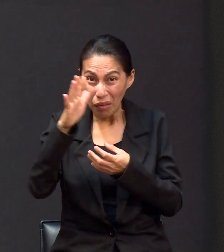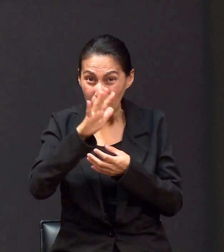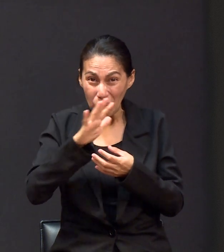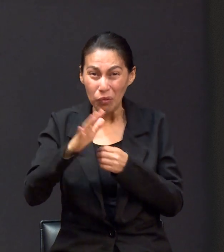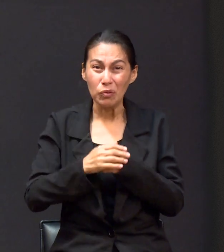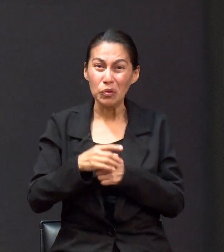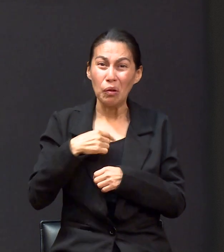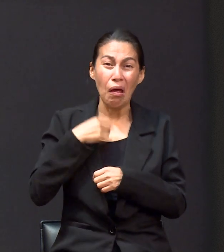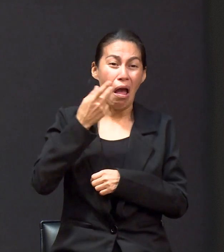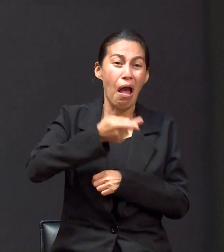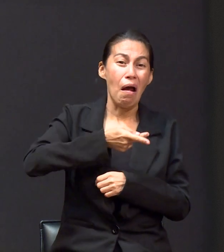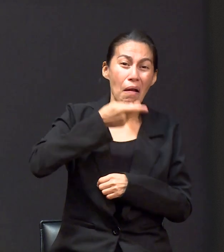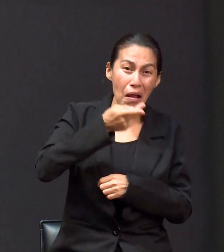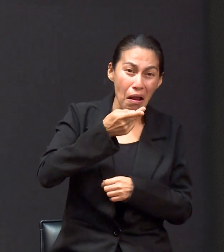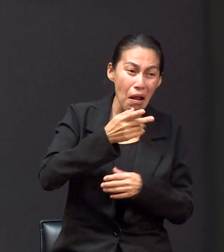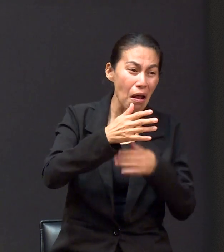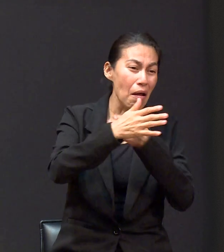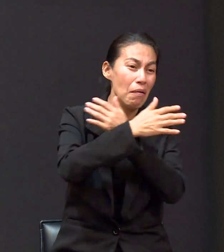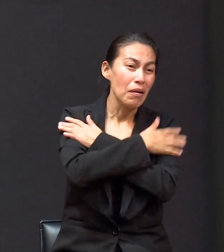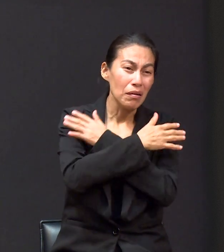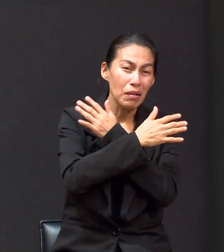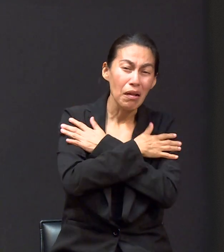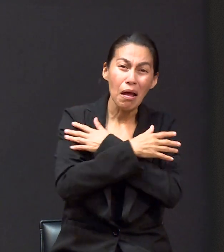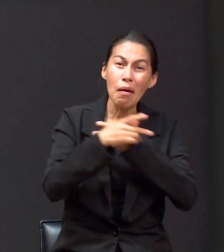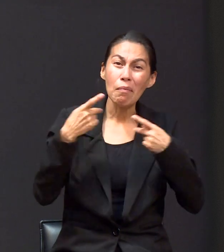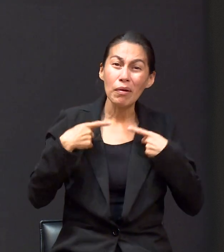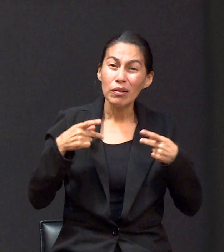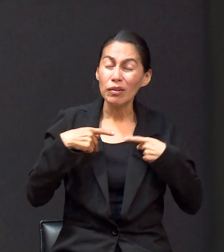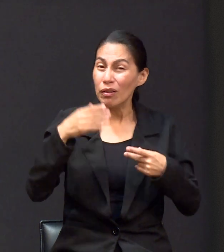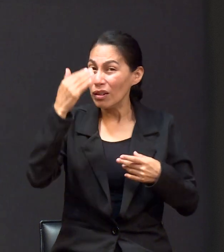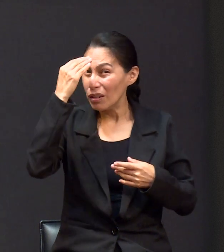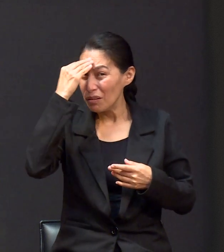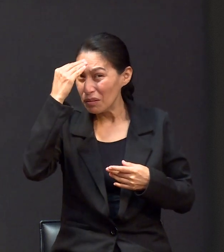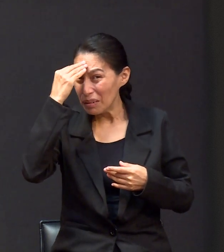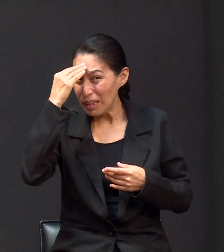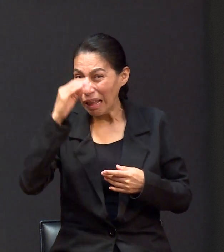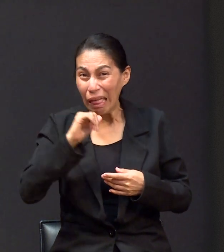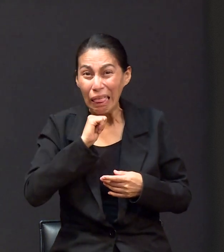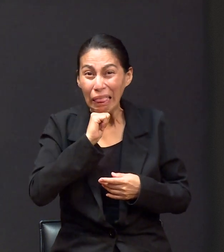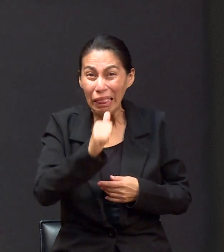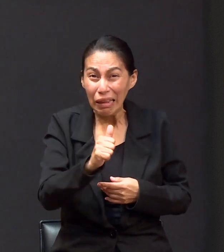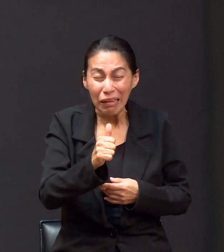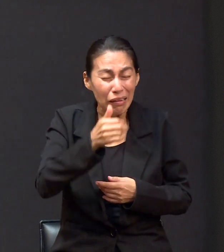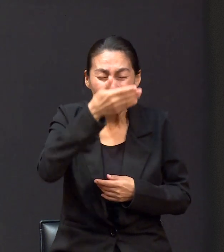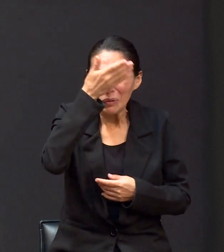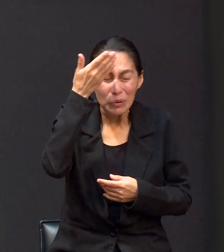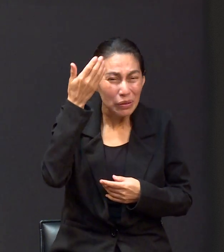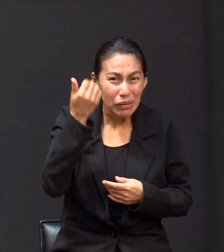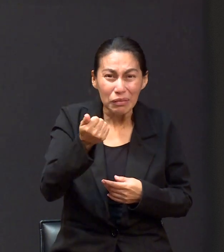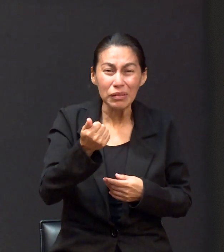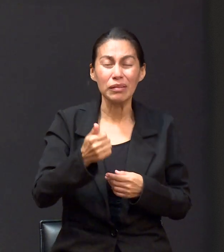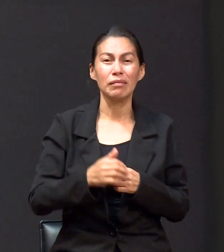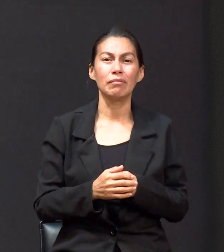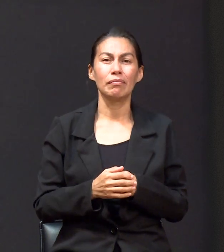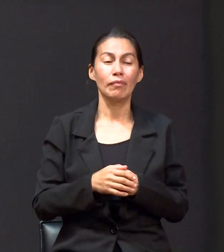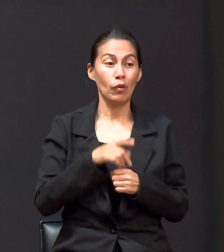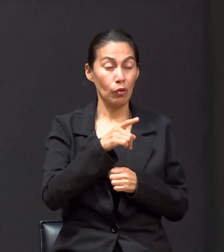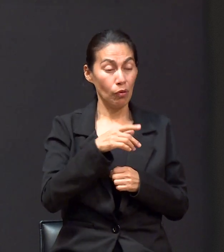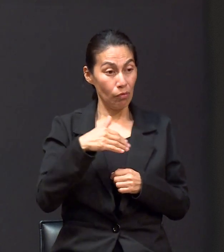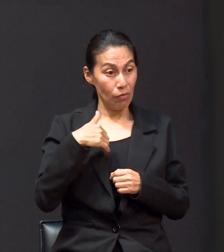a abrazar, a hablar, a conocer a las personas. No, no sabía